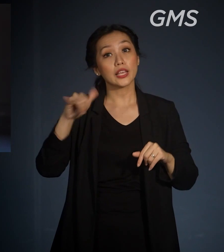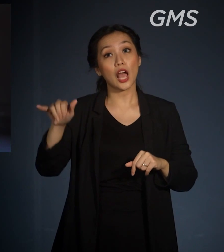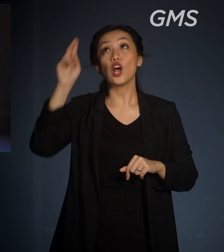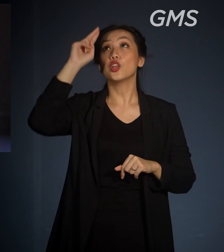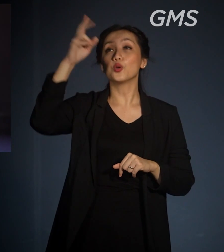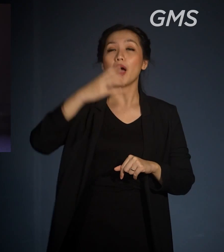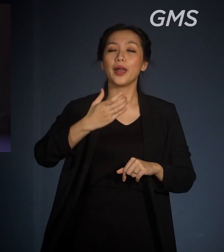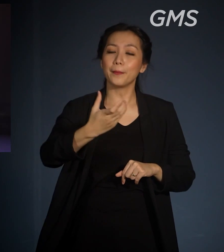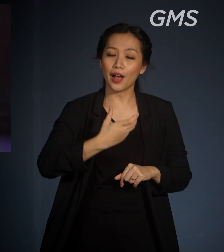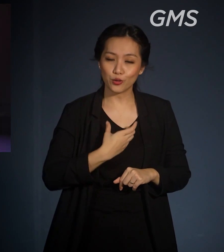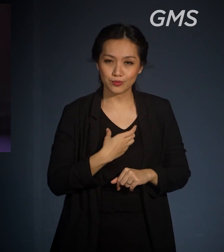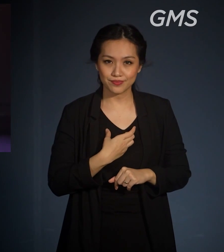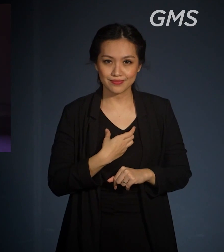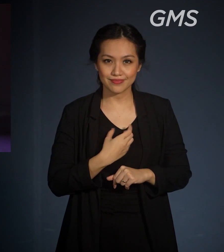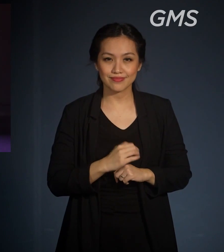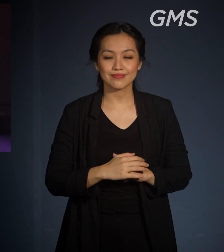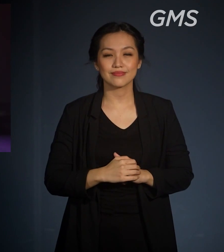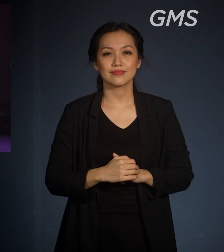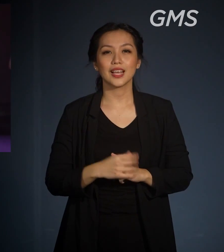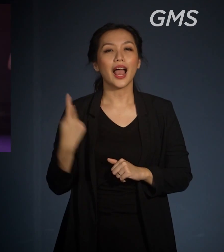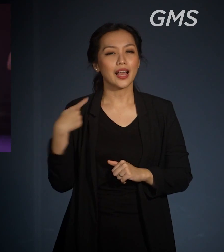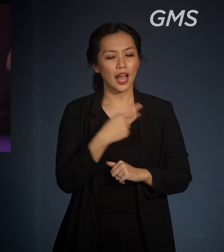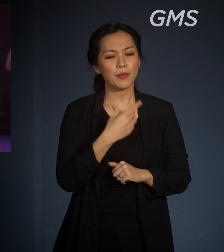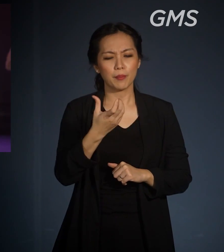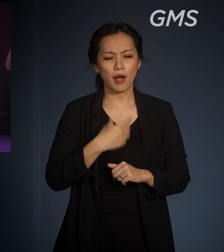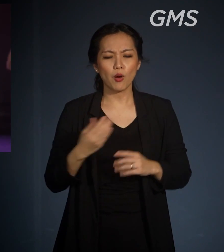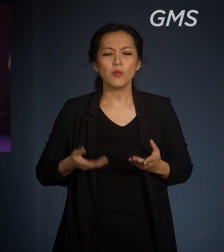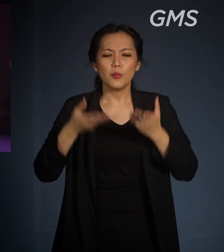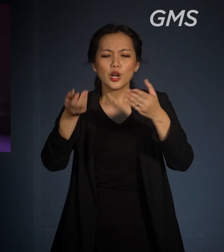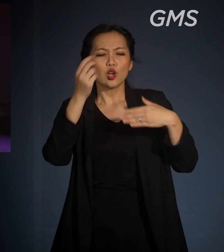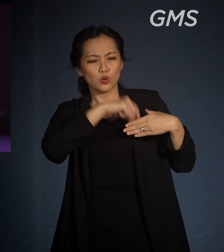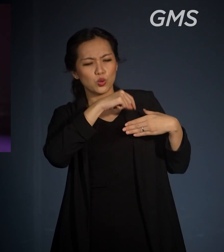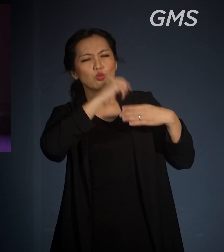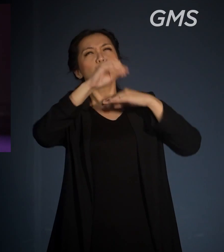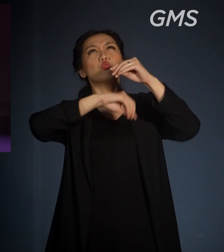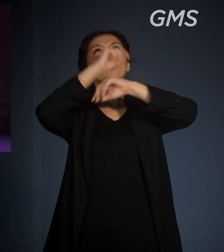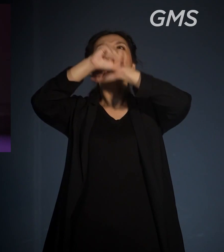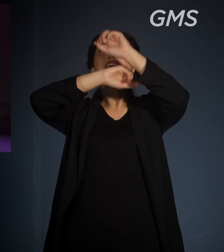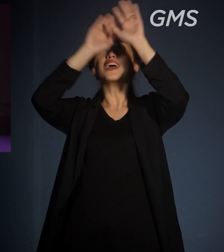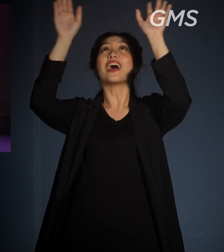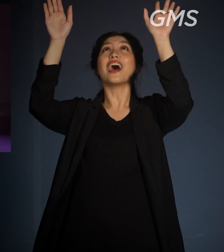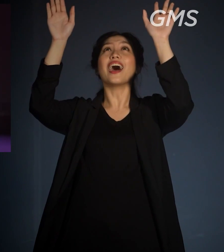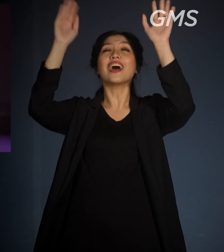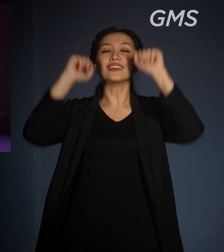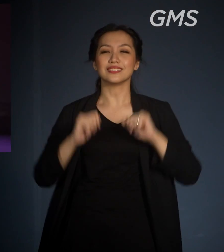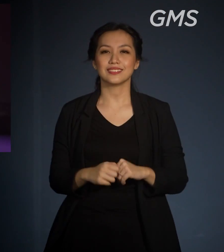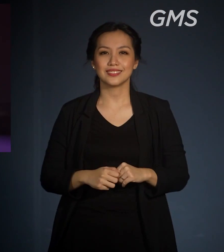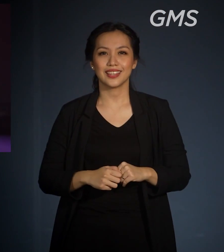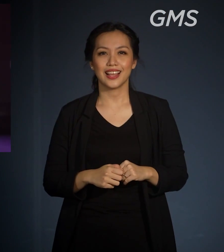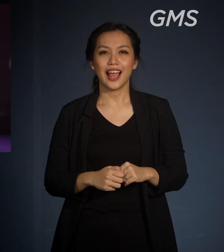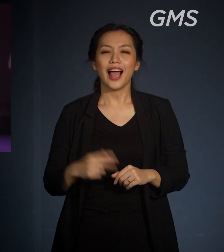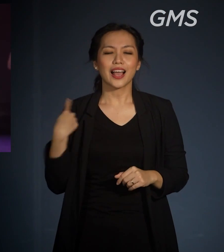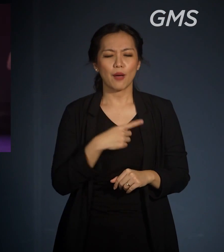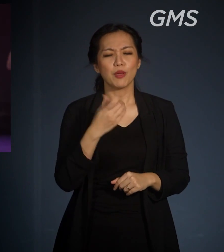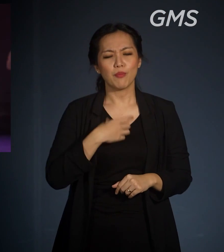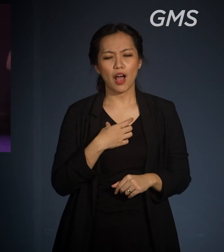pastikan ya Tuhan, kami mau menguntungkan kerajaan sorga. Kami ingin membuat Tuhan puas